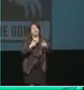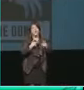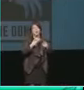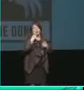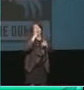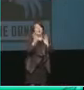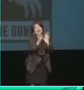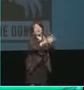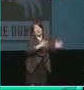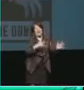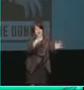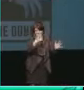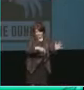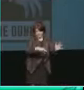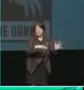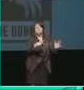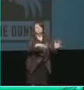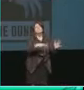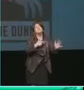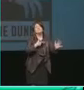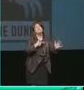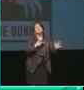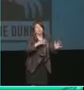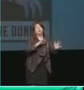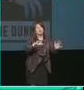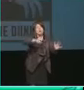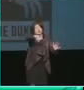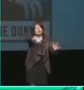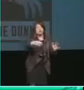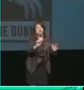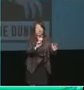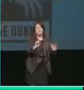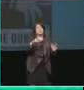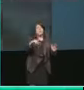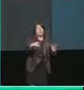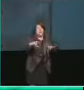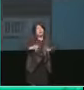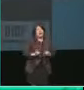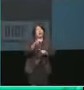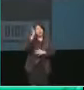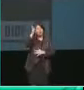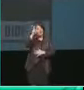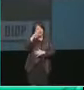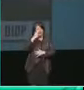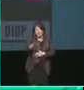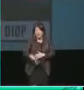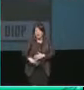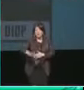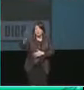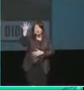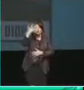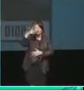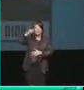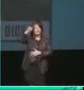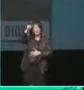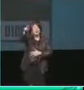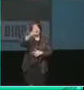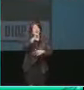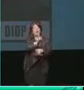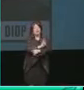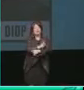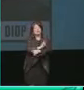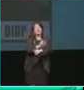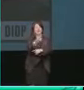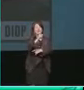'Irlanda Catherine Dunn è invece David Diop nato in Francia cresciuto in Senegal con Fratelli d'Anima edito da Neri